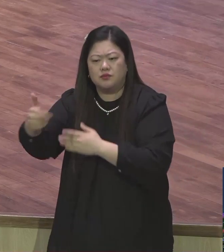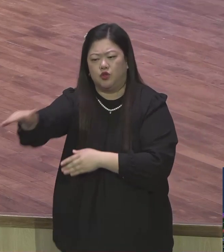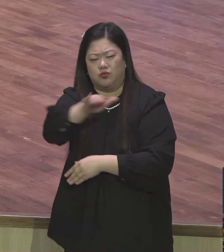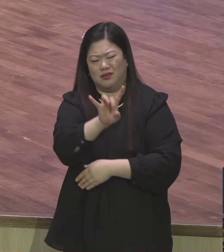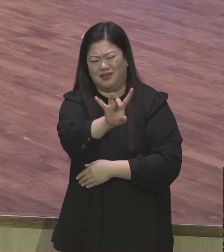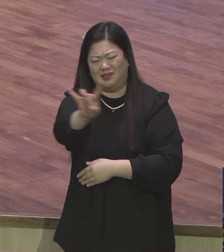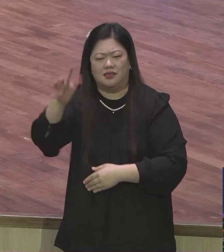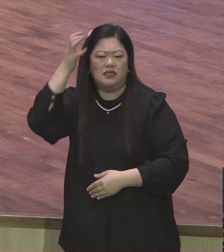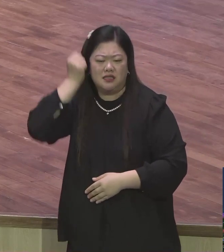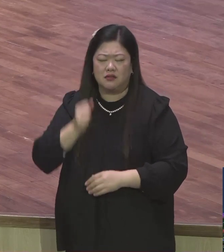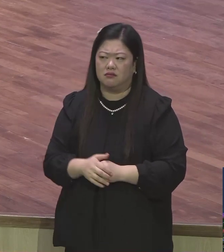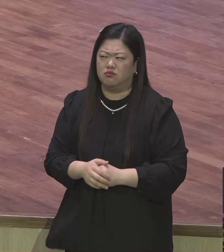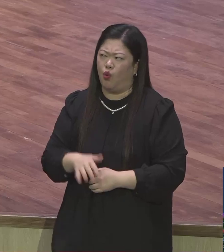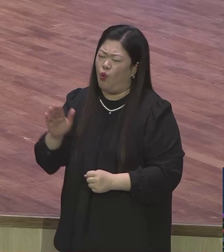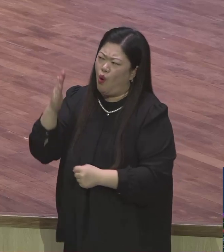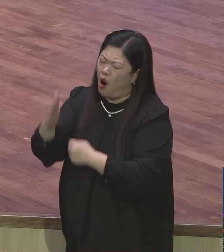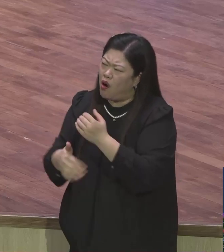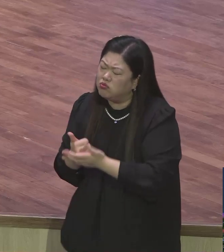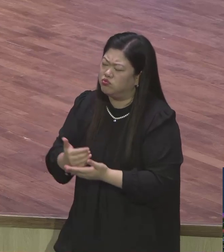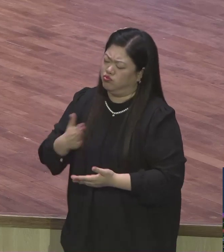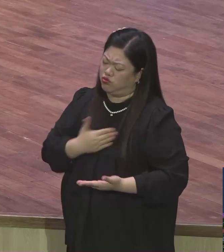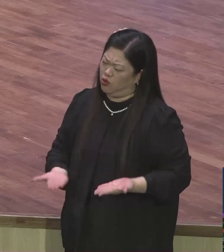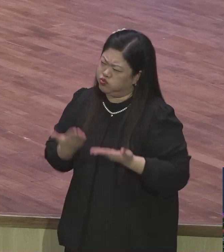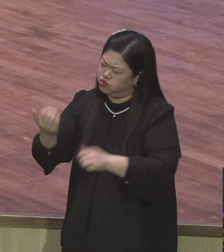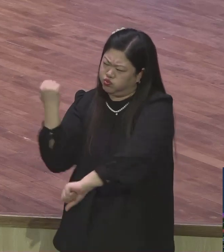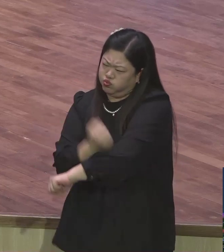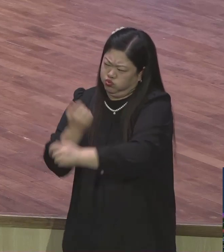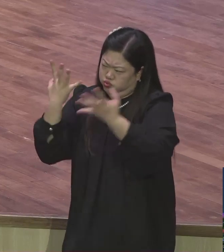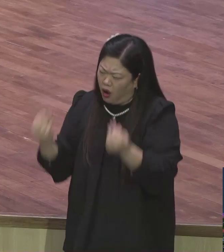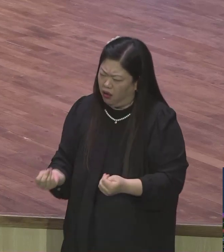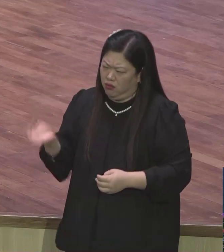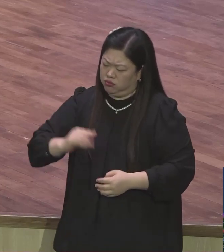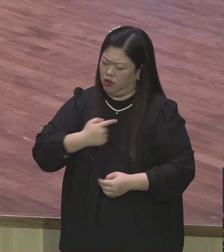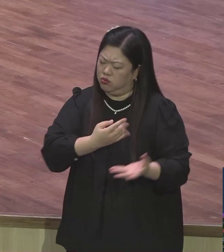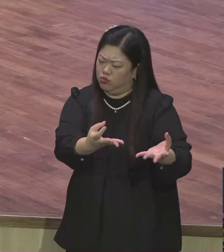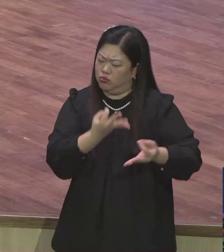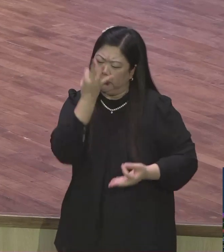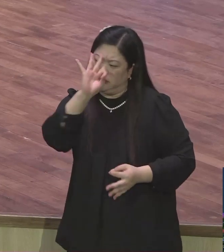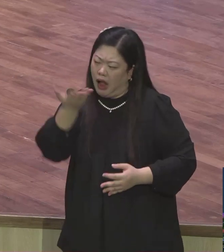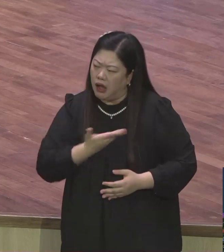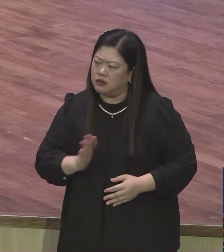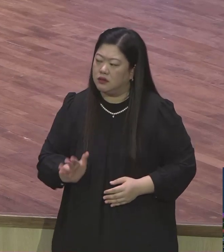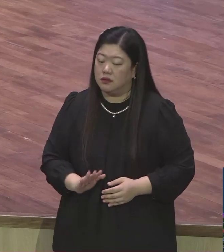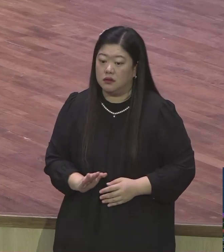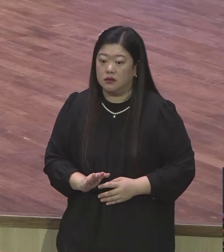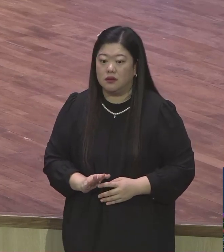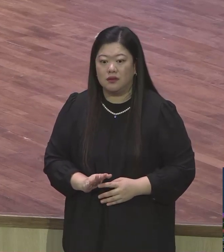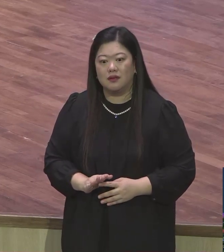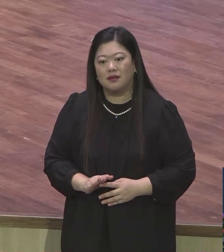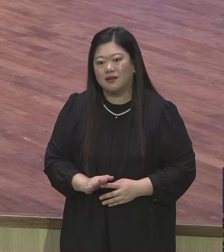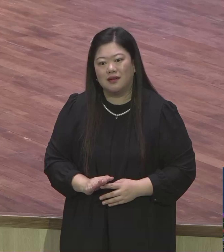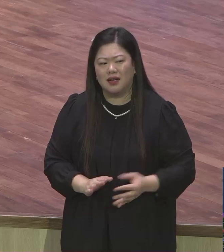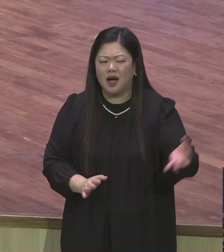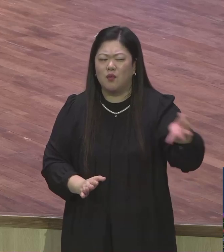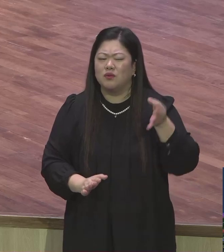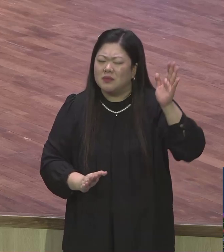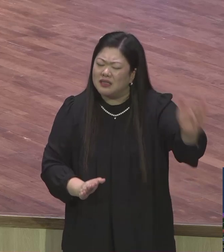나의 마음을 모르고 나를 이렇게 힘들게 한다고 슬퍼하지 마시기 바랍니다. 하나님이 아시고 계세요.